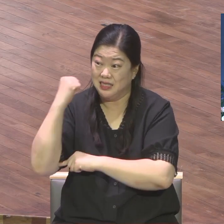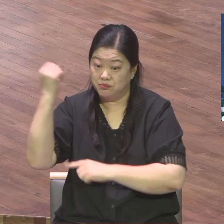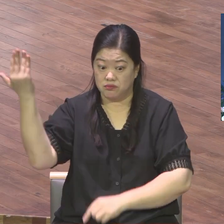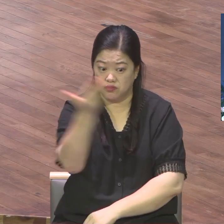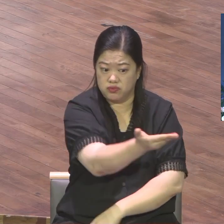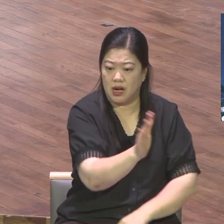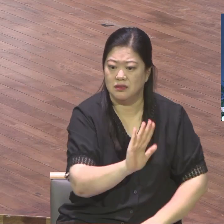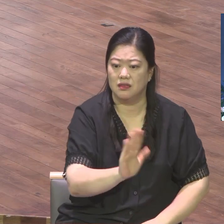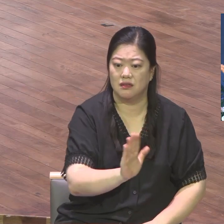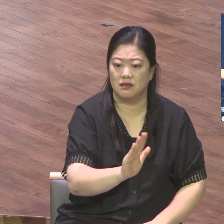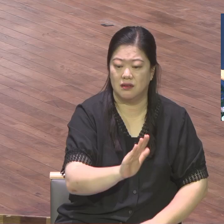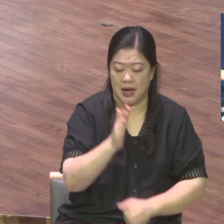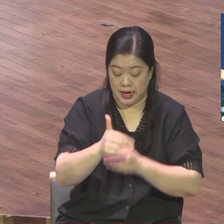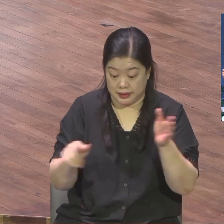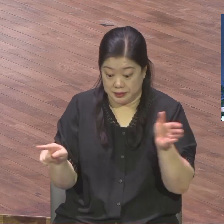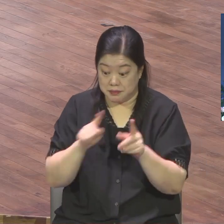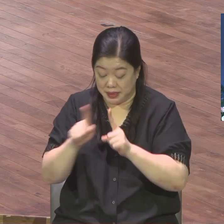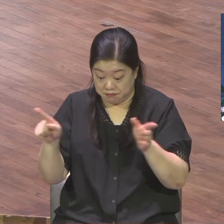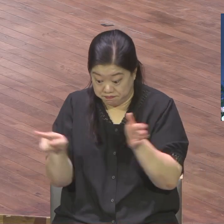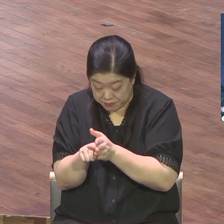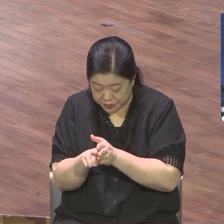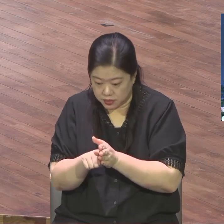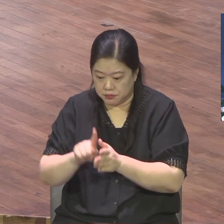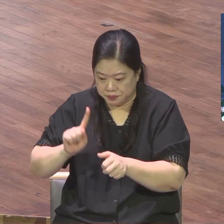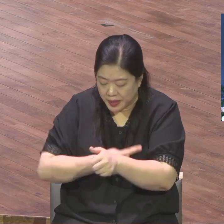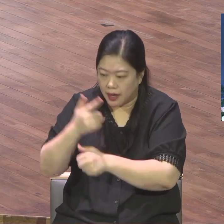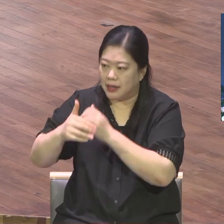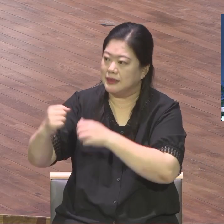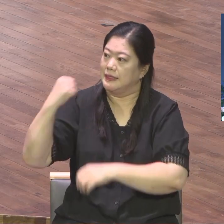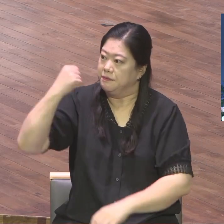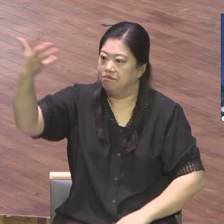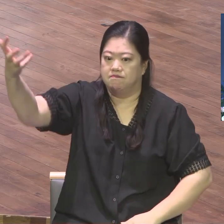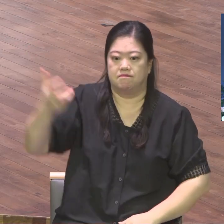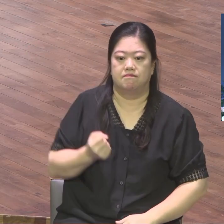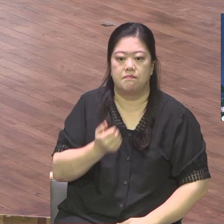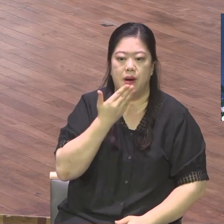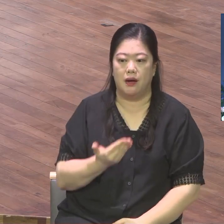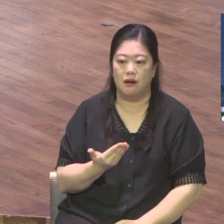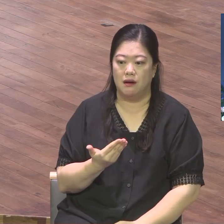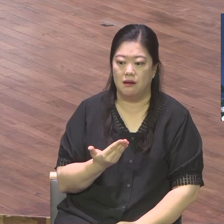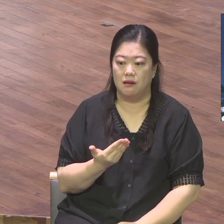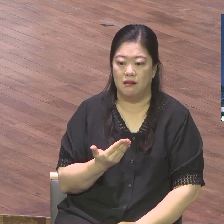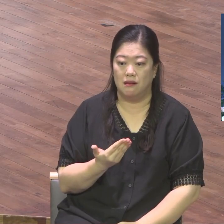자에게만 능력이 나타난다. 믿지 않는 자들은 아무 능력이 안 나타난다.